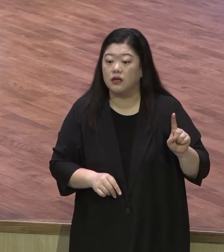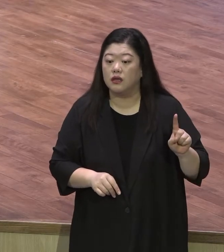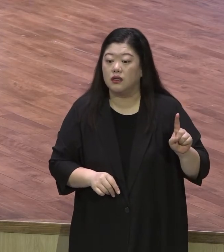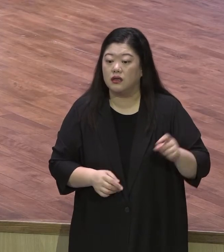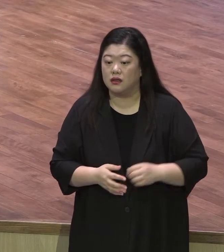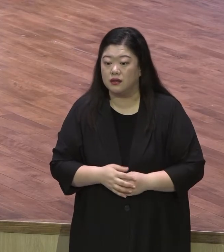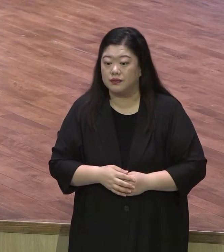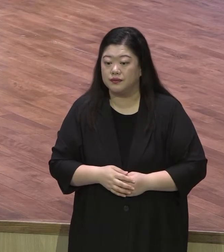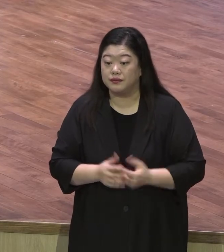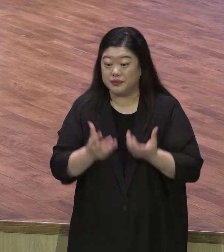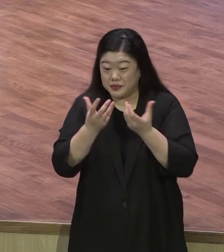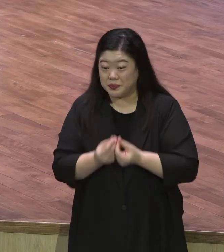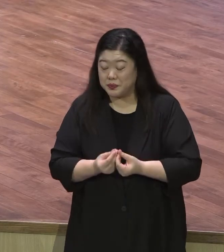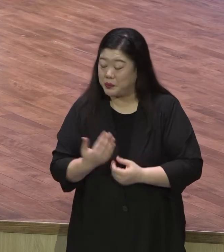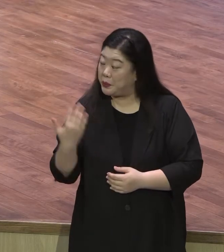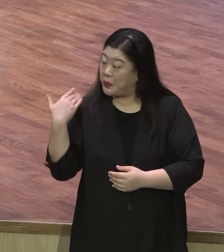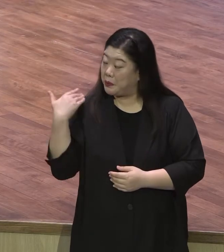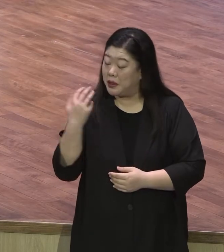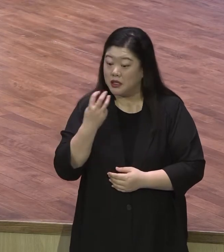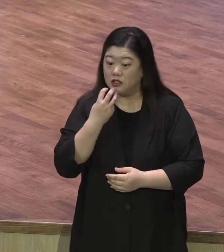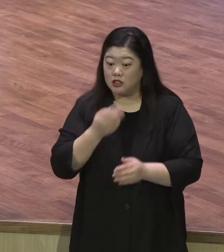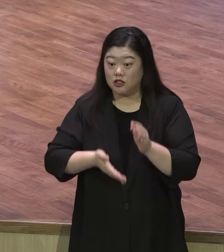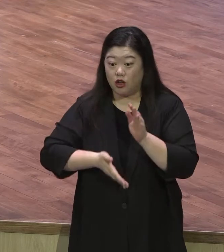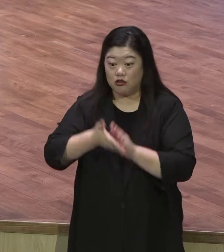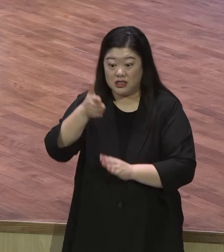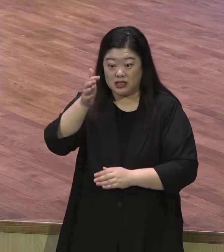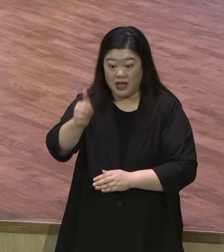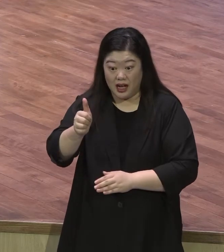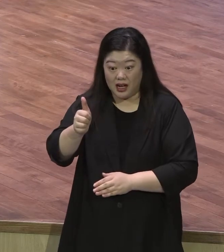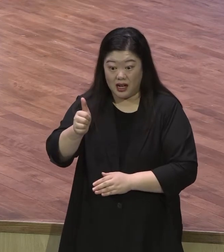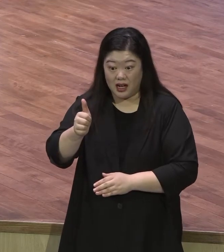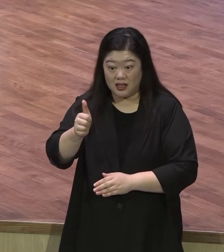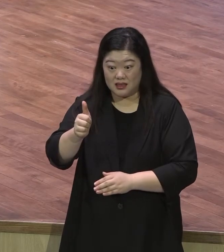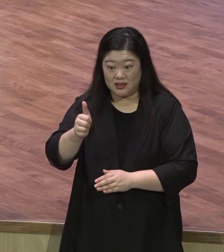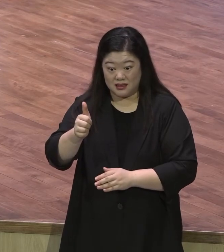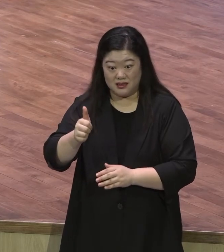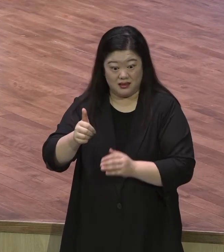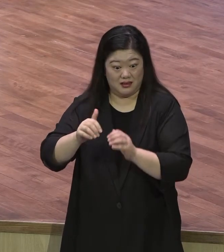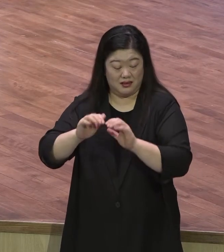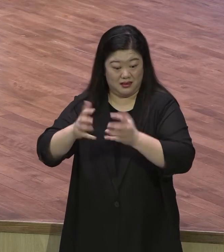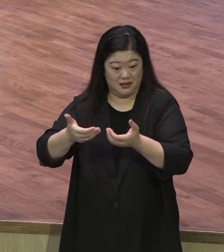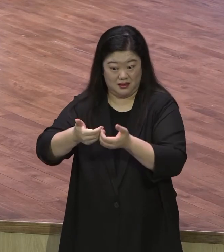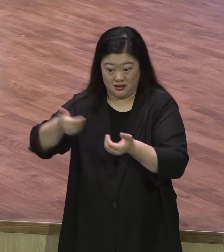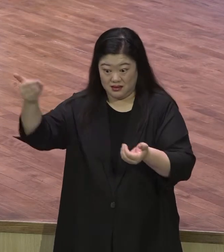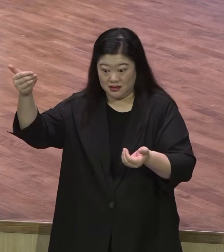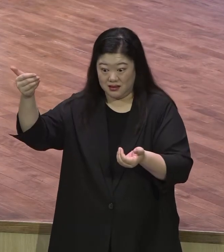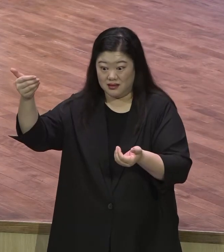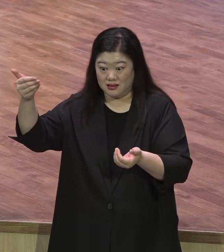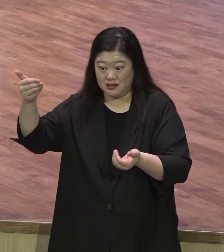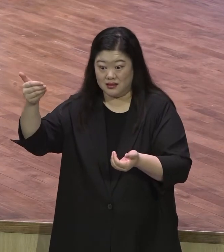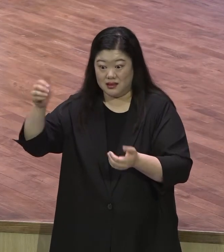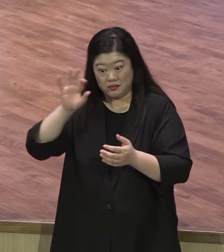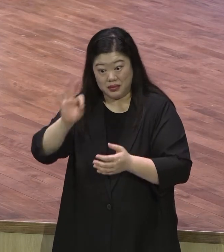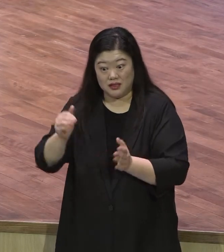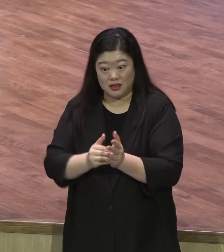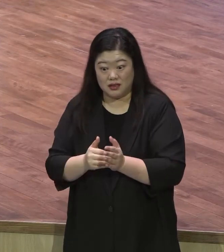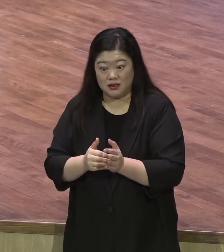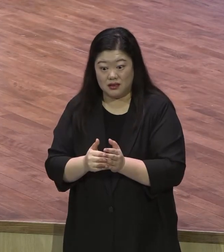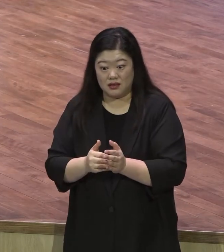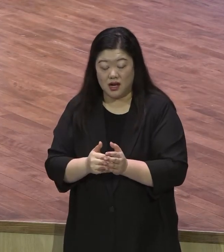박원순 서울시장이 미투 문제로 연루돼 자살했습니다. 한순간에 무너져버린